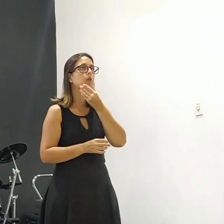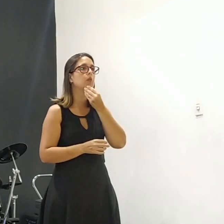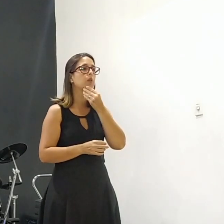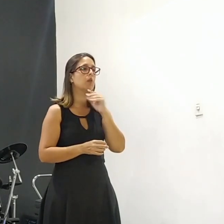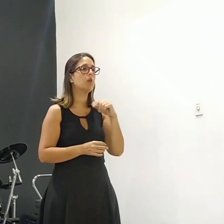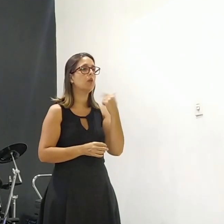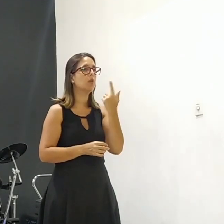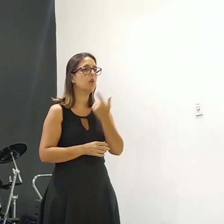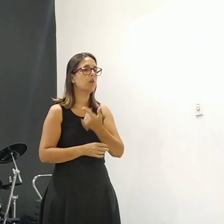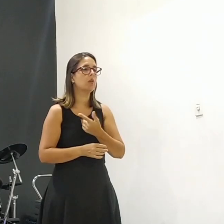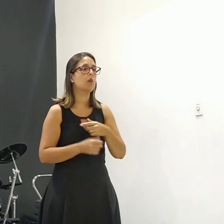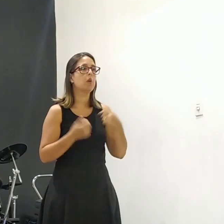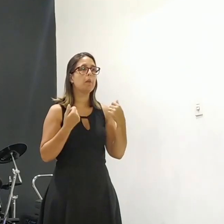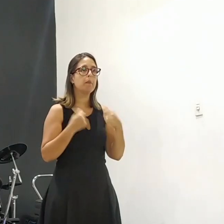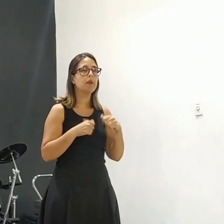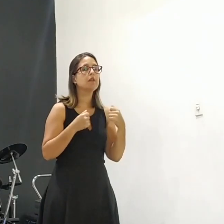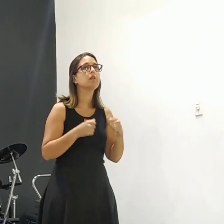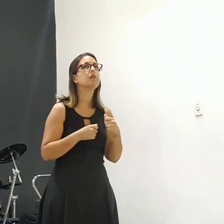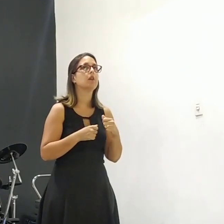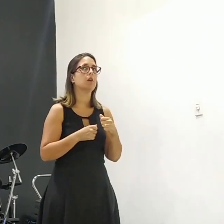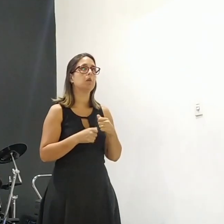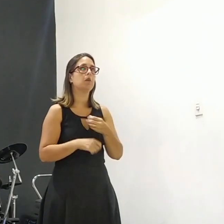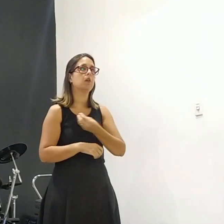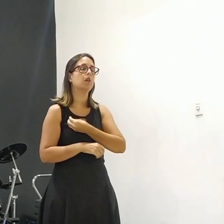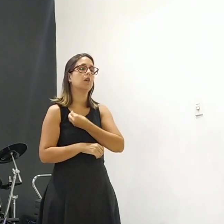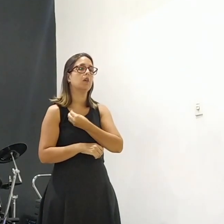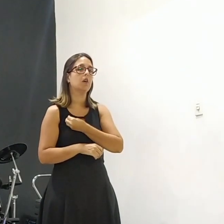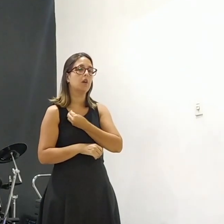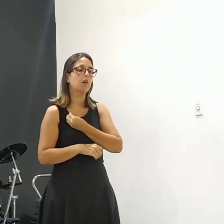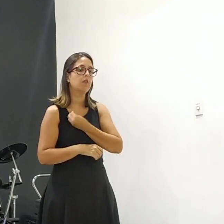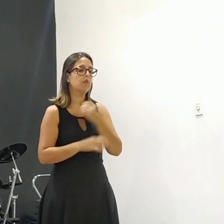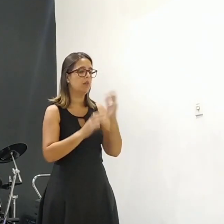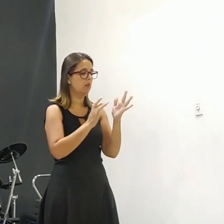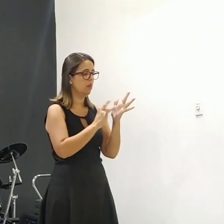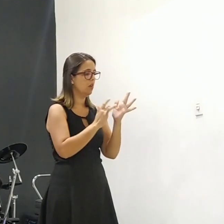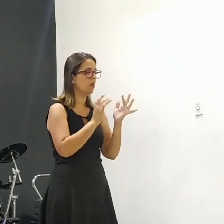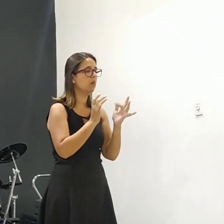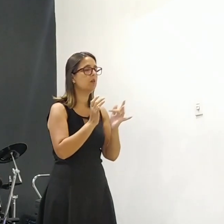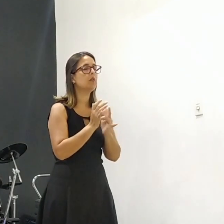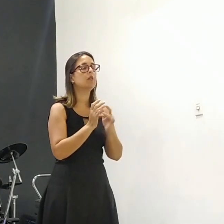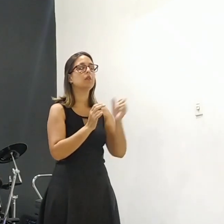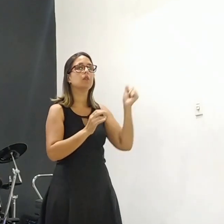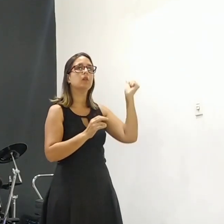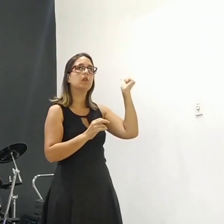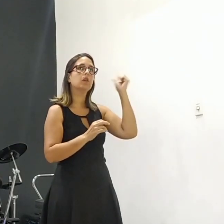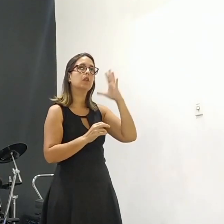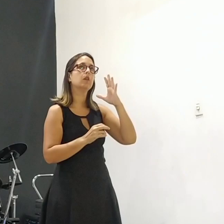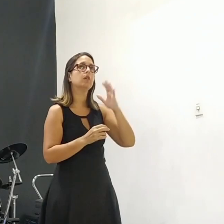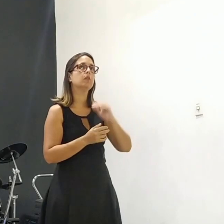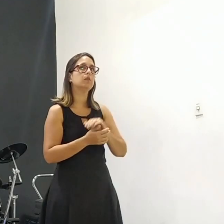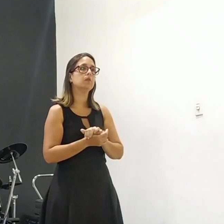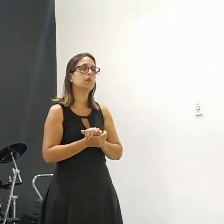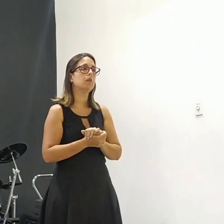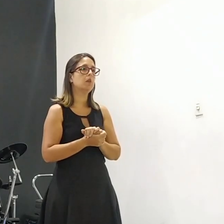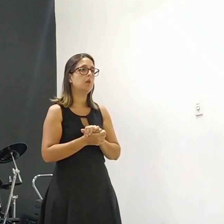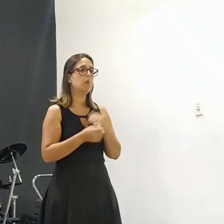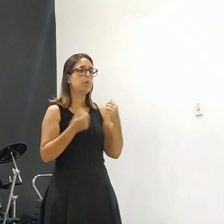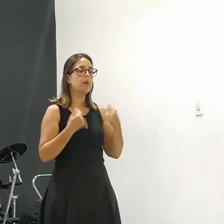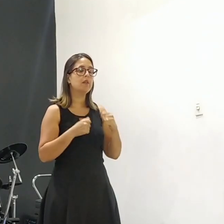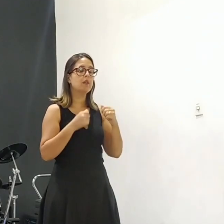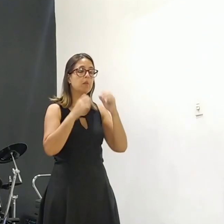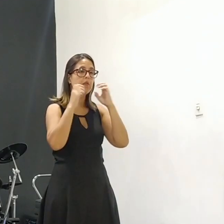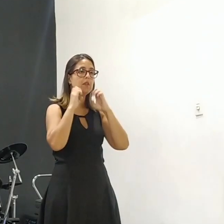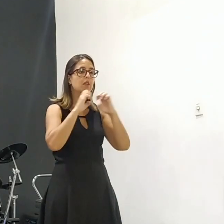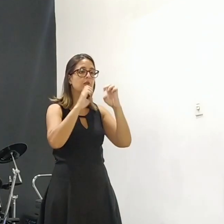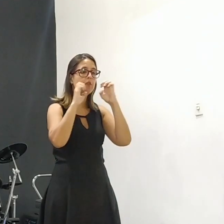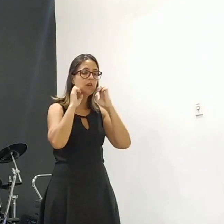temos que carregar essa vida, nós temos que carregar essa luz para a vida das pessoas que estão em